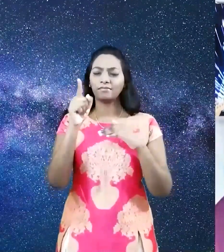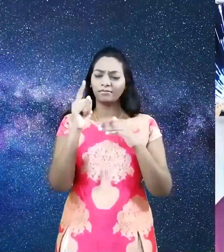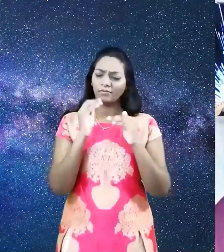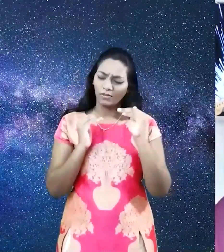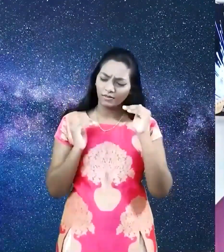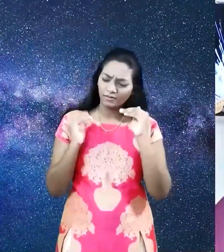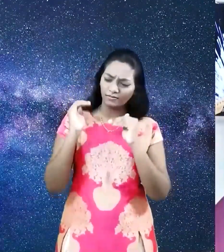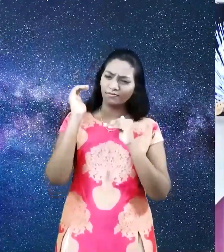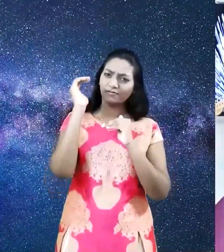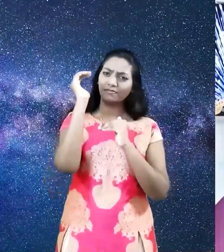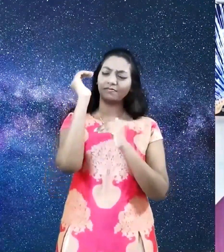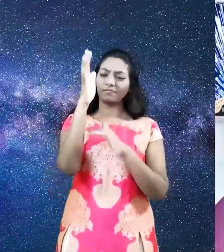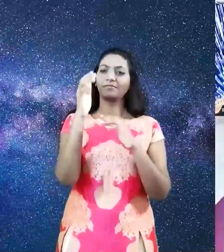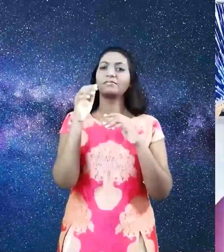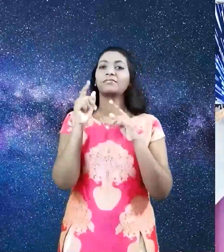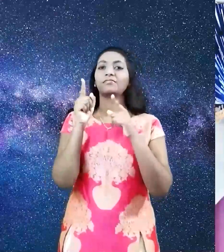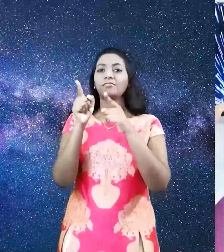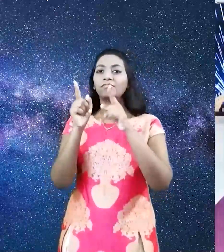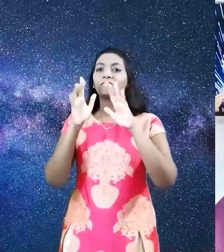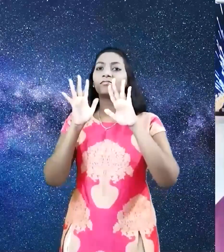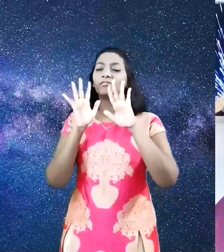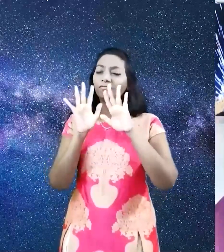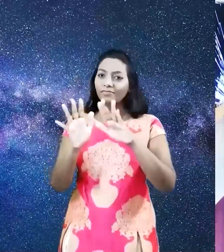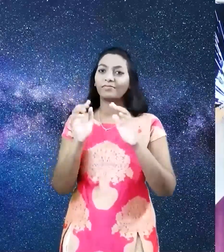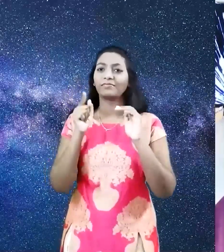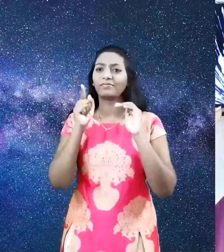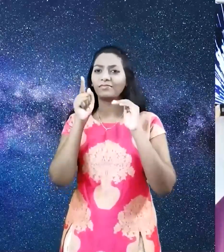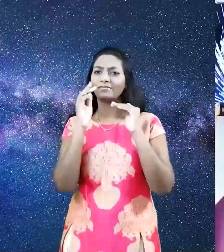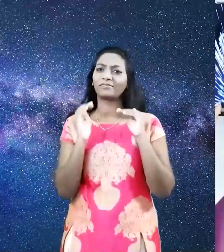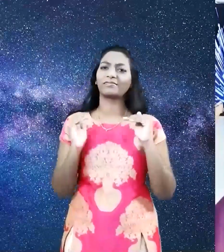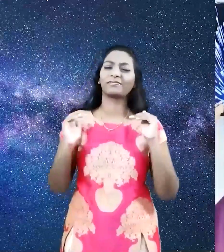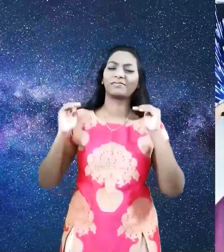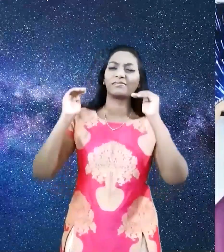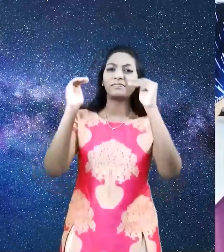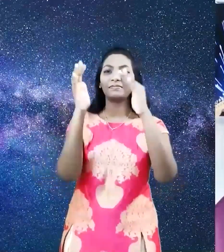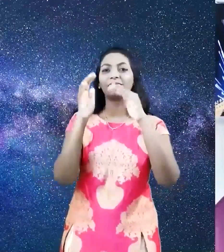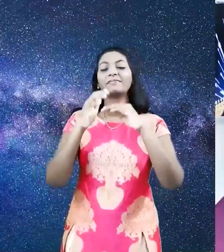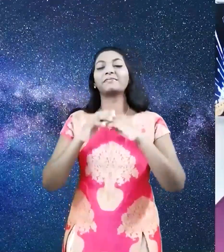ऊंचा तू सबसे ऊंचा तू है